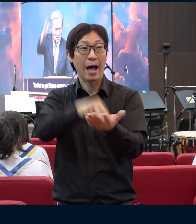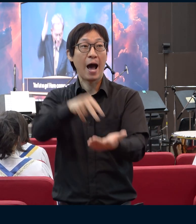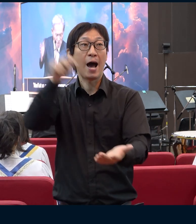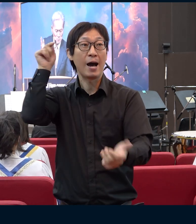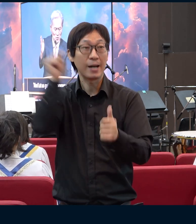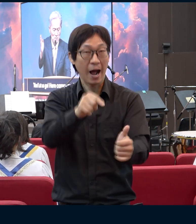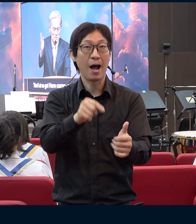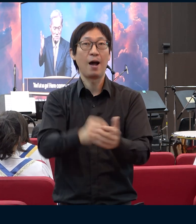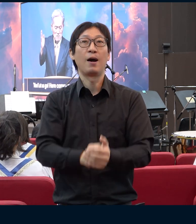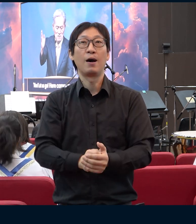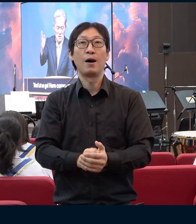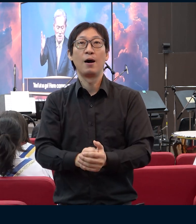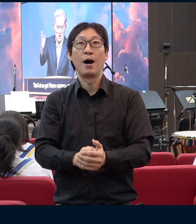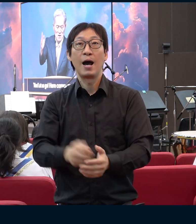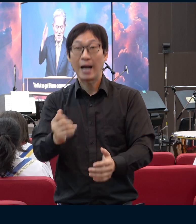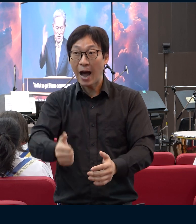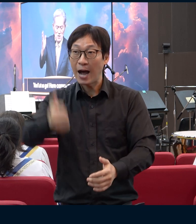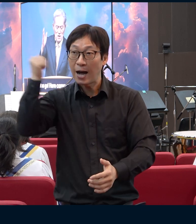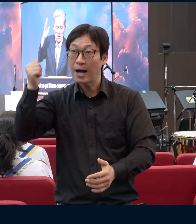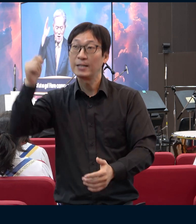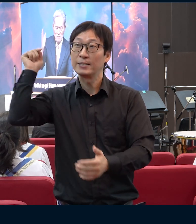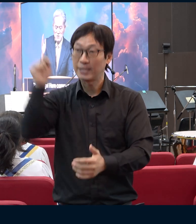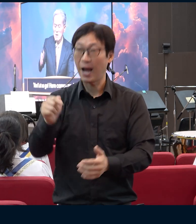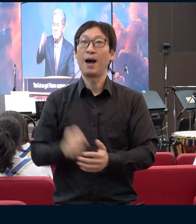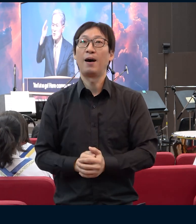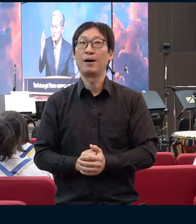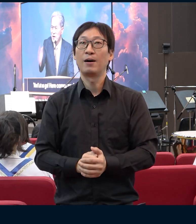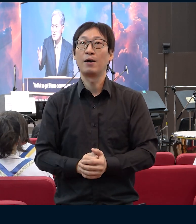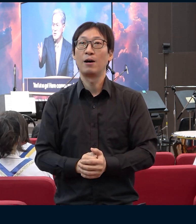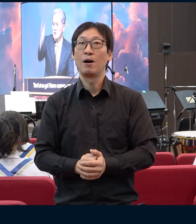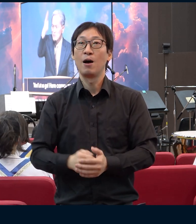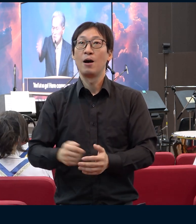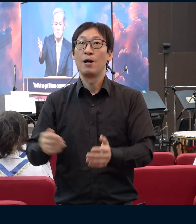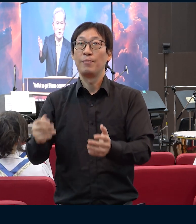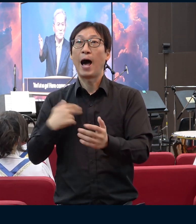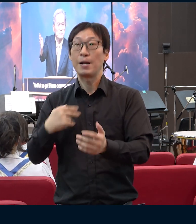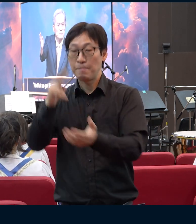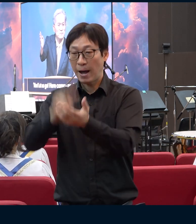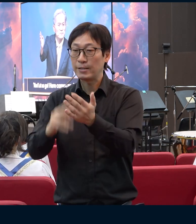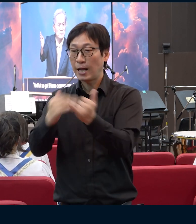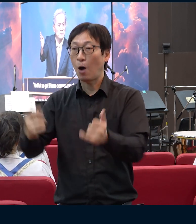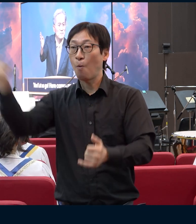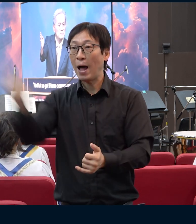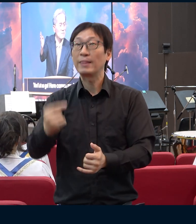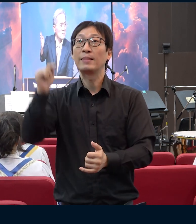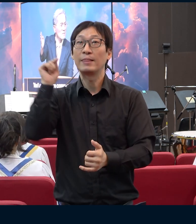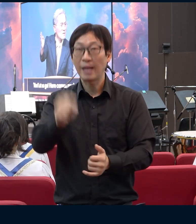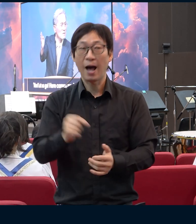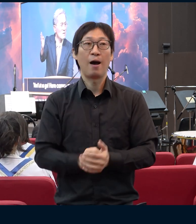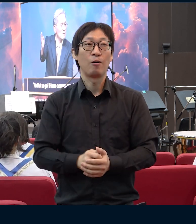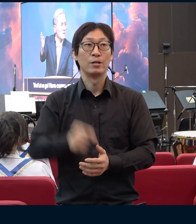us go, 느낌표. Here comes my betrayer, 느낌표.